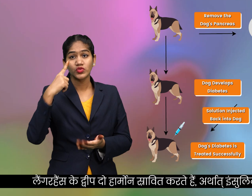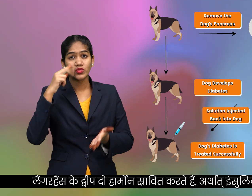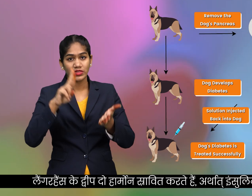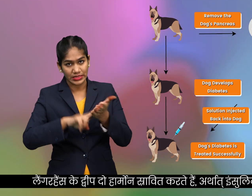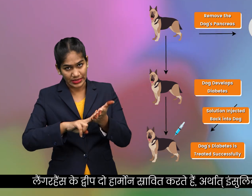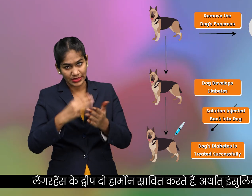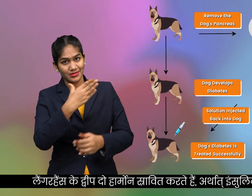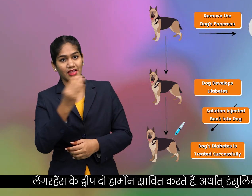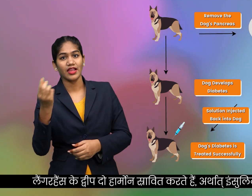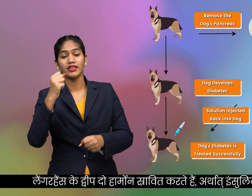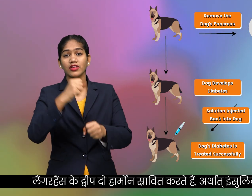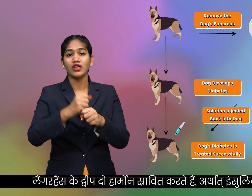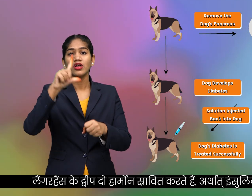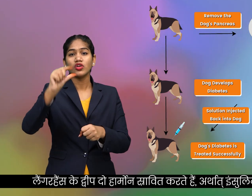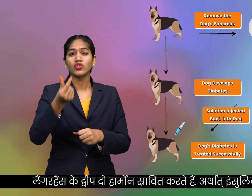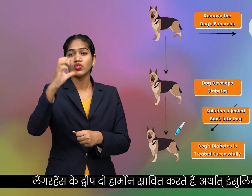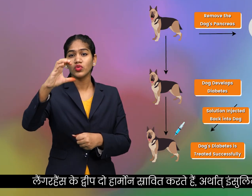ग्लूकेगन। एक